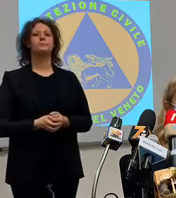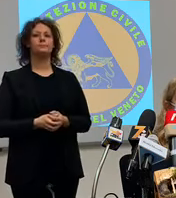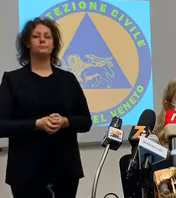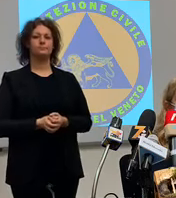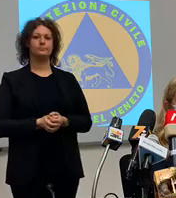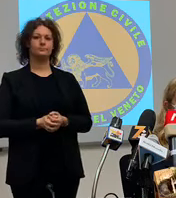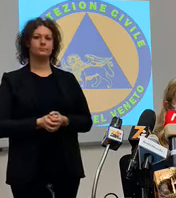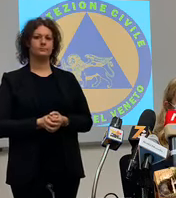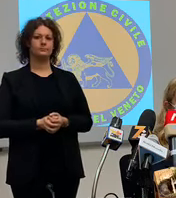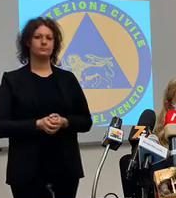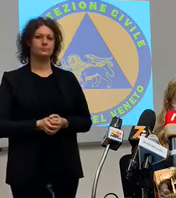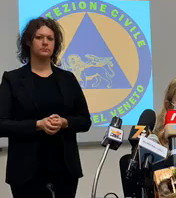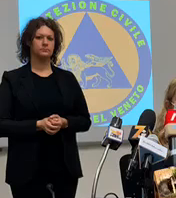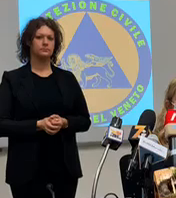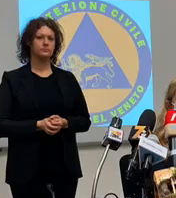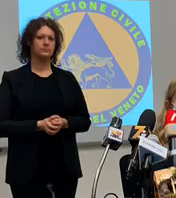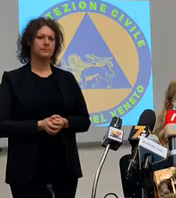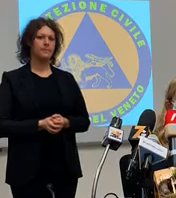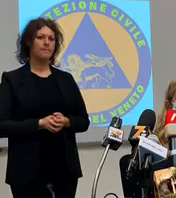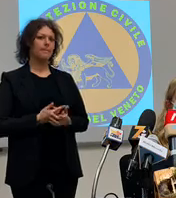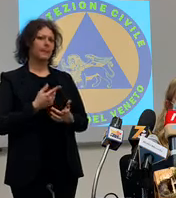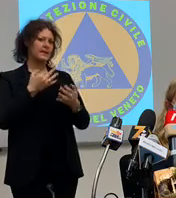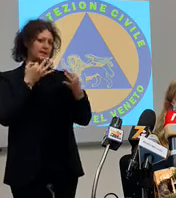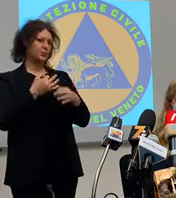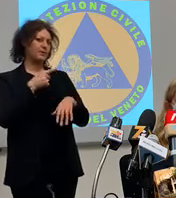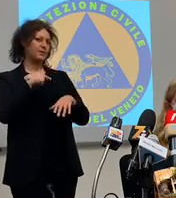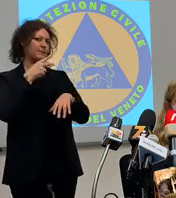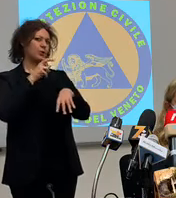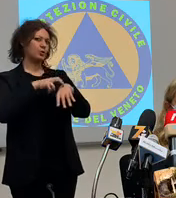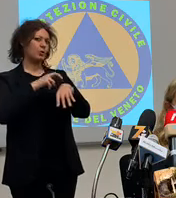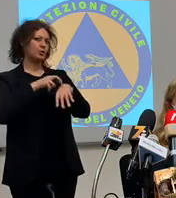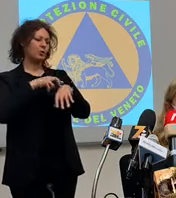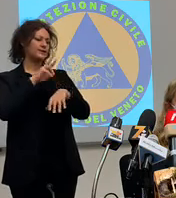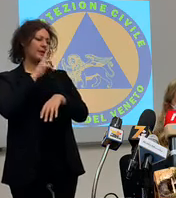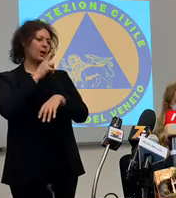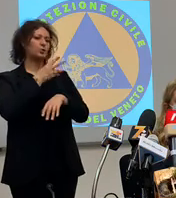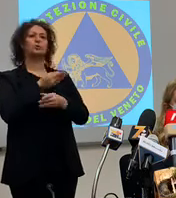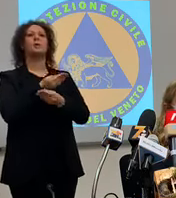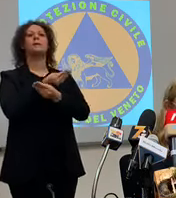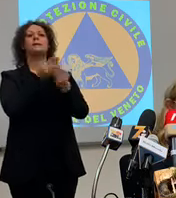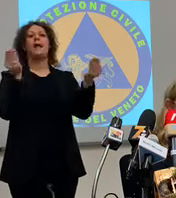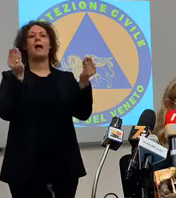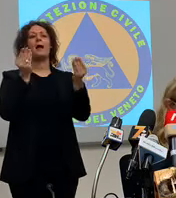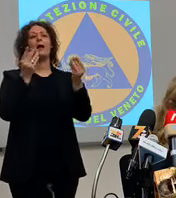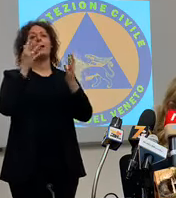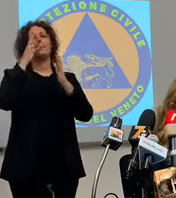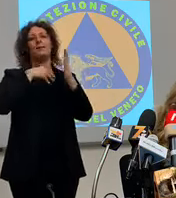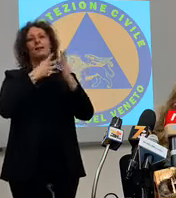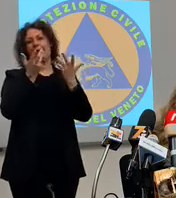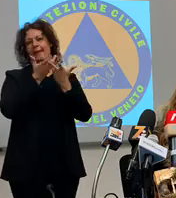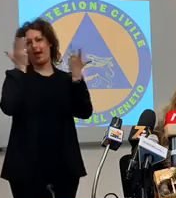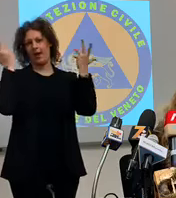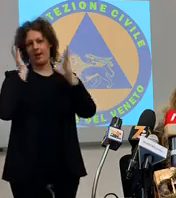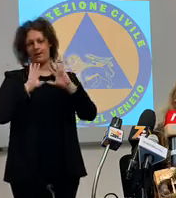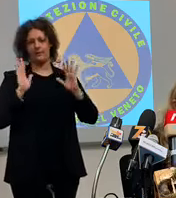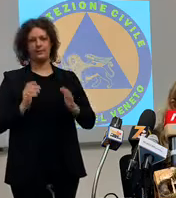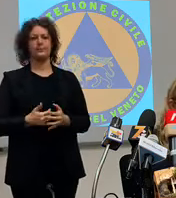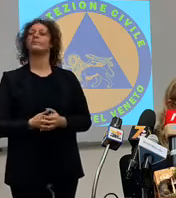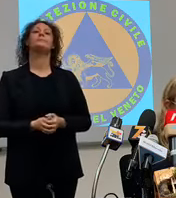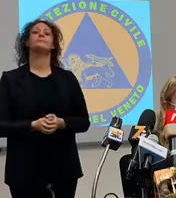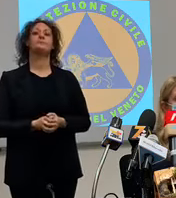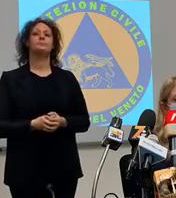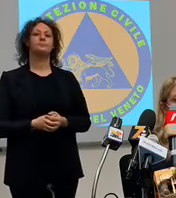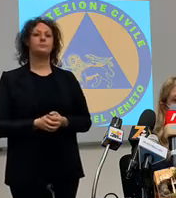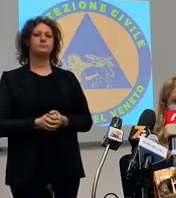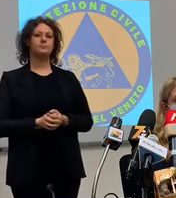Russo vi dà anche i titoli Insomma ormai quindi siamo tranquilli che è tutto molto È tutto molto chiaro Sì sì vabbè insomma io cerco e spero Insomma di